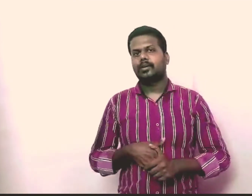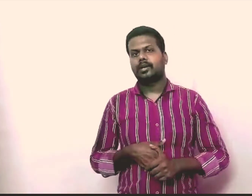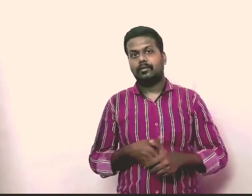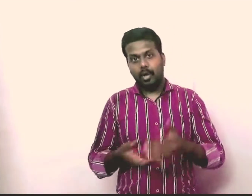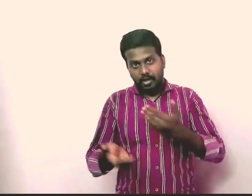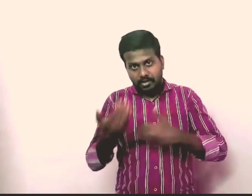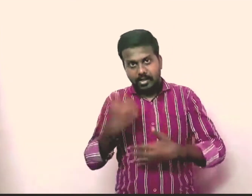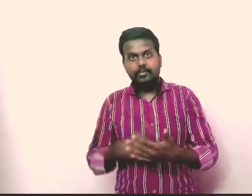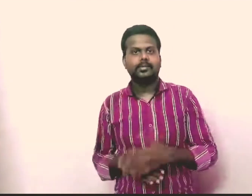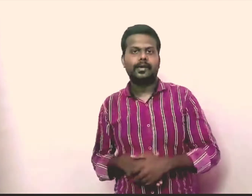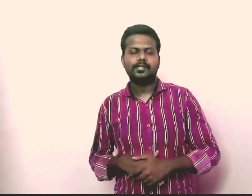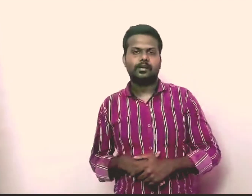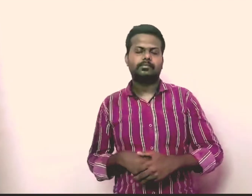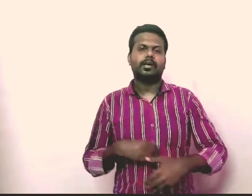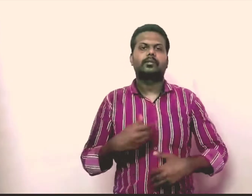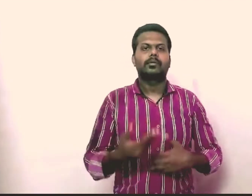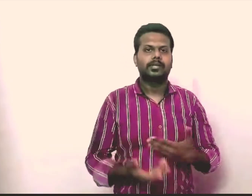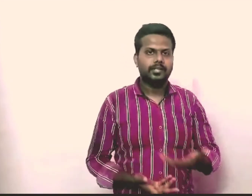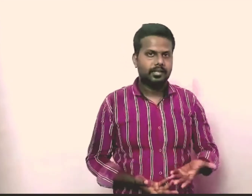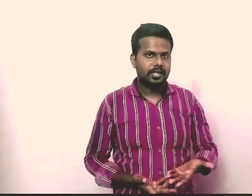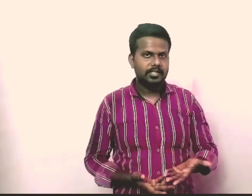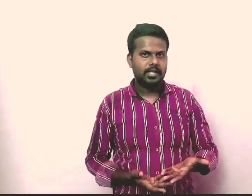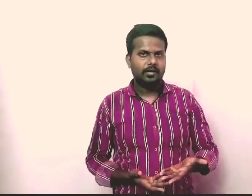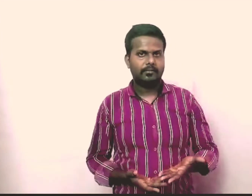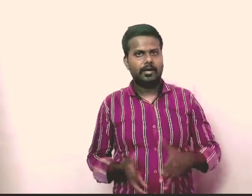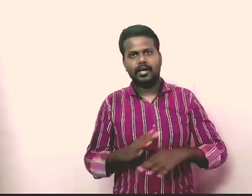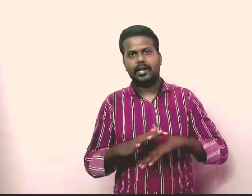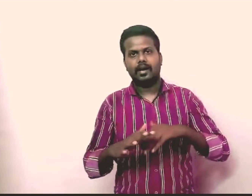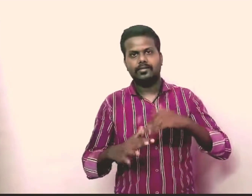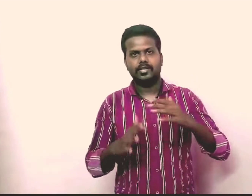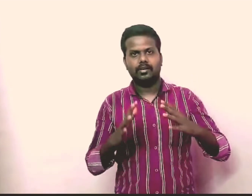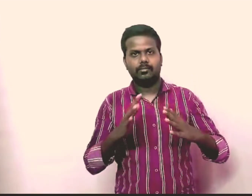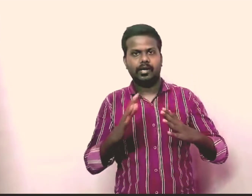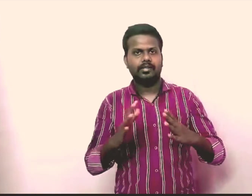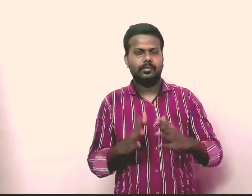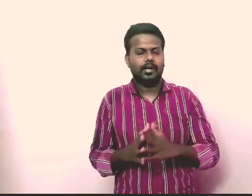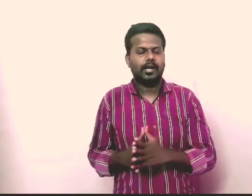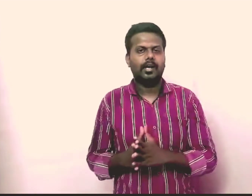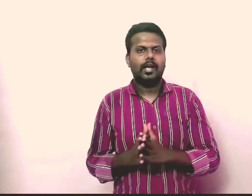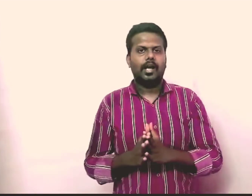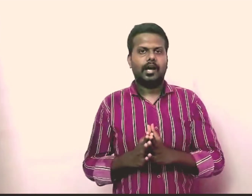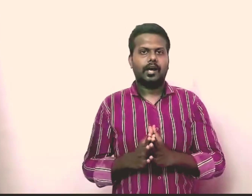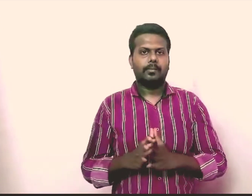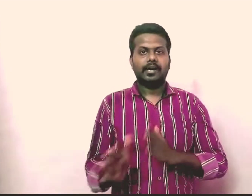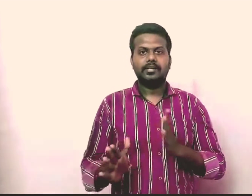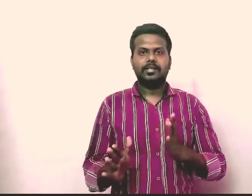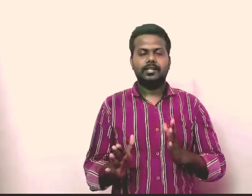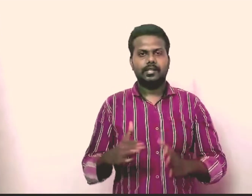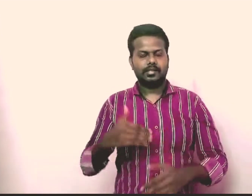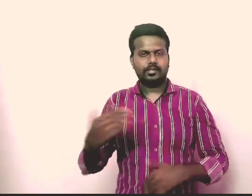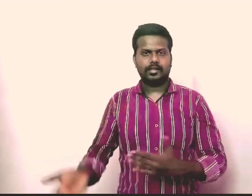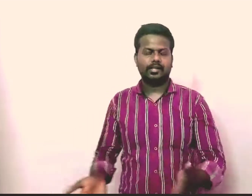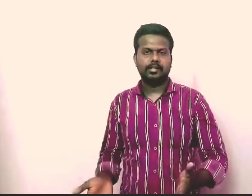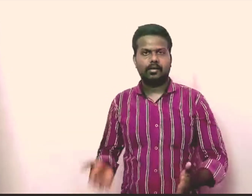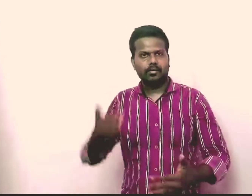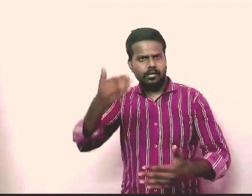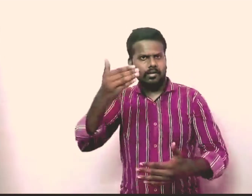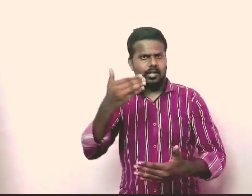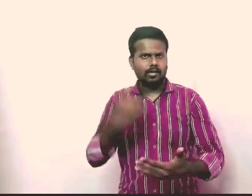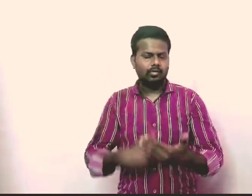கிட்ட வாலண்டியரா வந்து பேச ஆரம்பிப்பாங்க, நம்மளை பத்தி தெரிஞ்சுக்க ஆரம்பிப்பாங்க, எல்லா விஷயங்களும் பகிர்ந்துப்பாங்க. பகிர்ந்துட்டு டக்குன்னு அவங்க நீங்க அக்கௌண்ட்